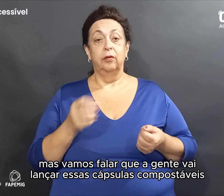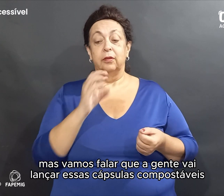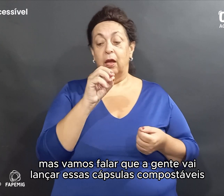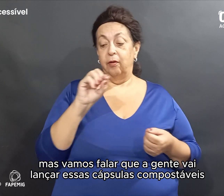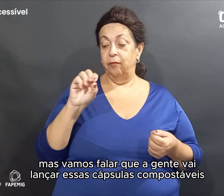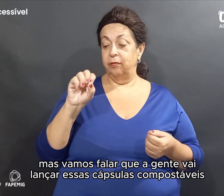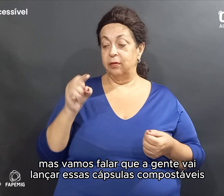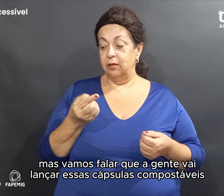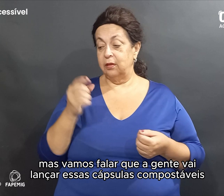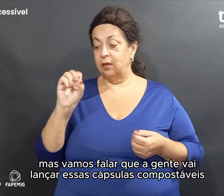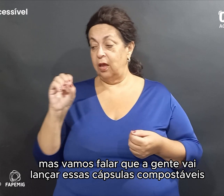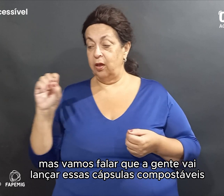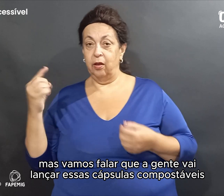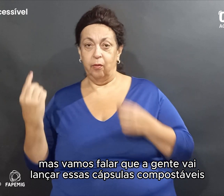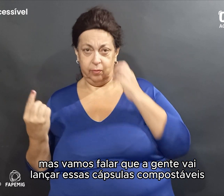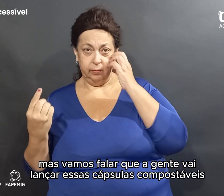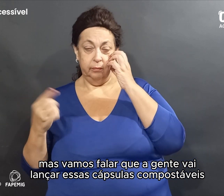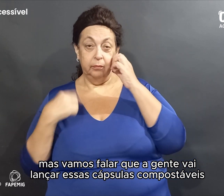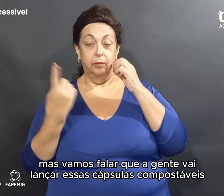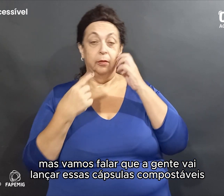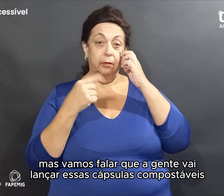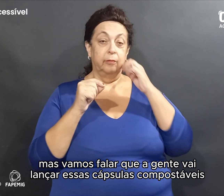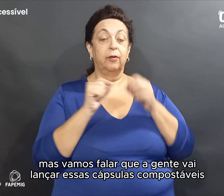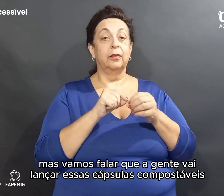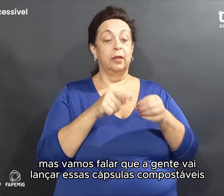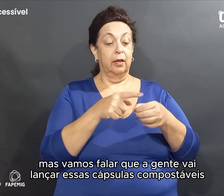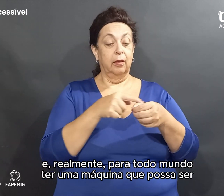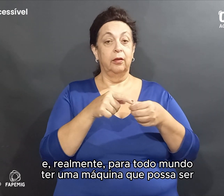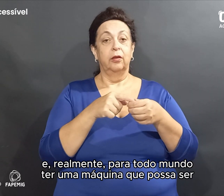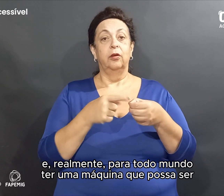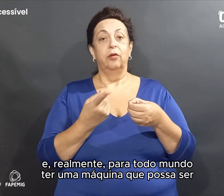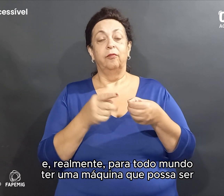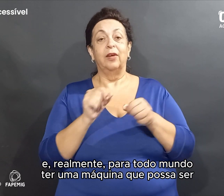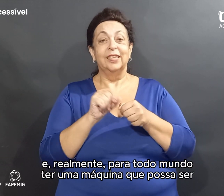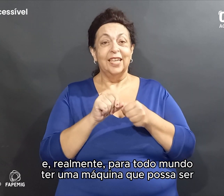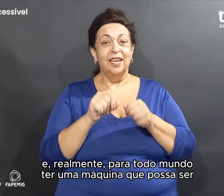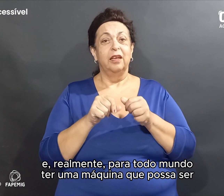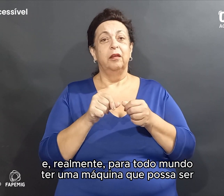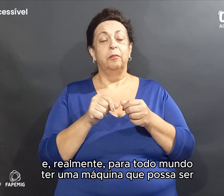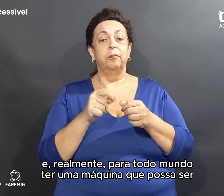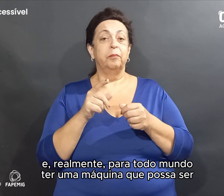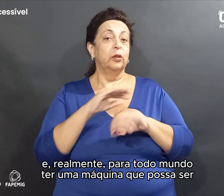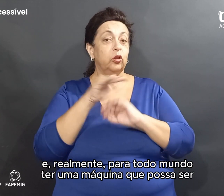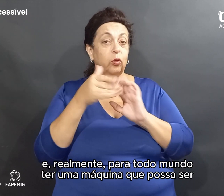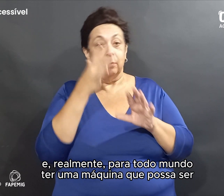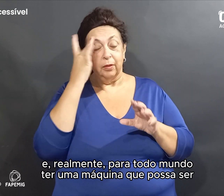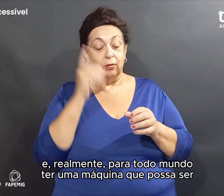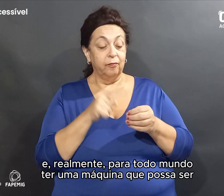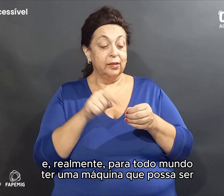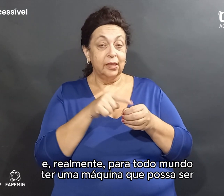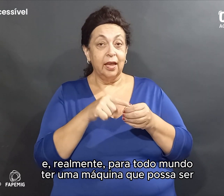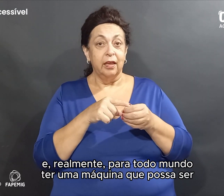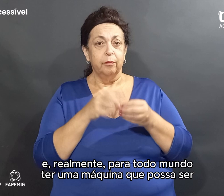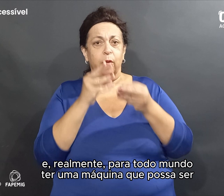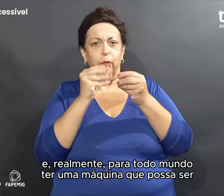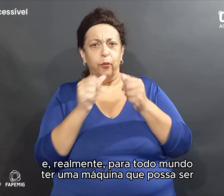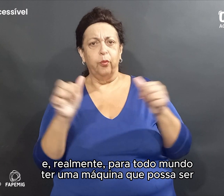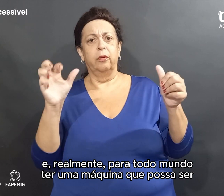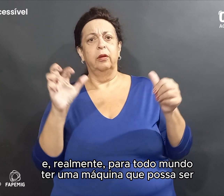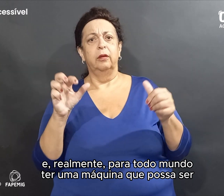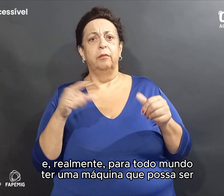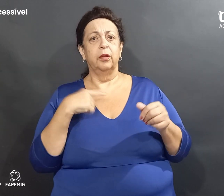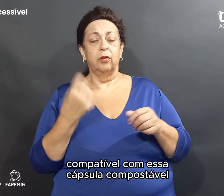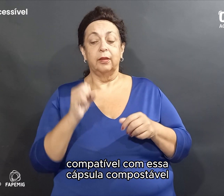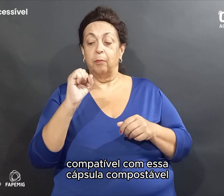mas vamos falar de que a gente vai lançar essas cápsulas compostáveis e realmente para todo mundo ter uma máquina que